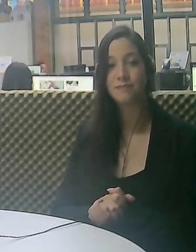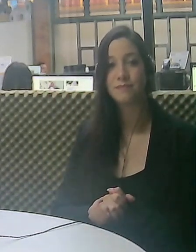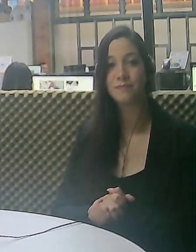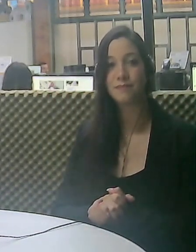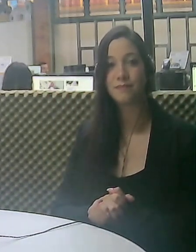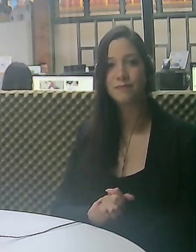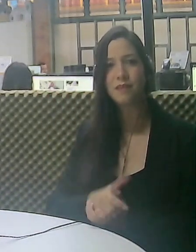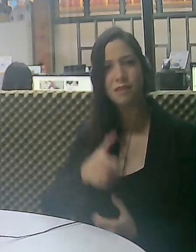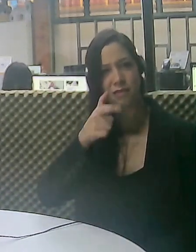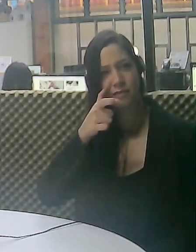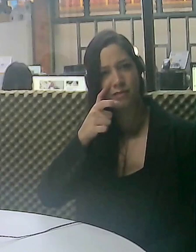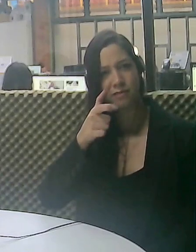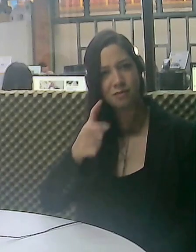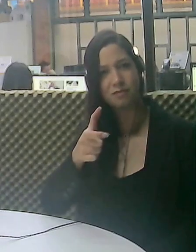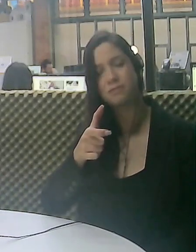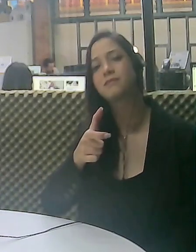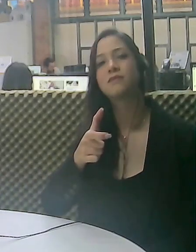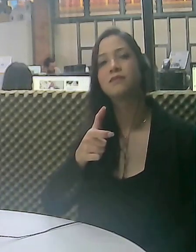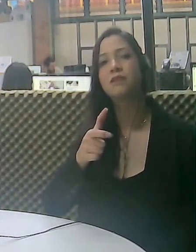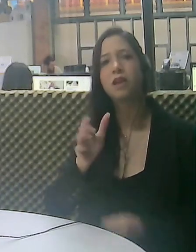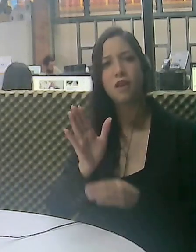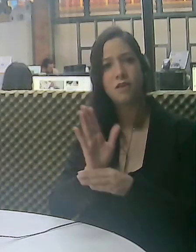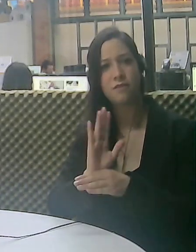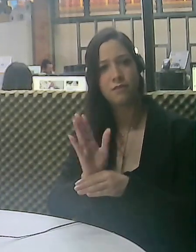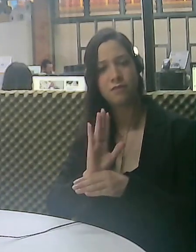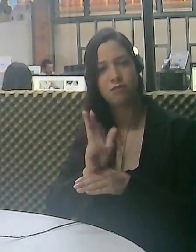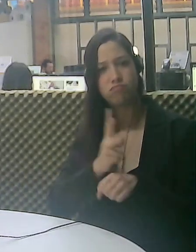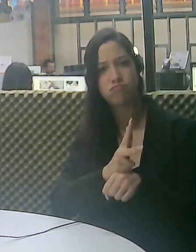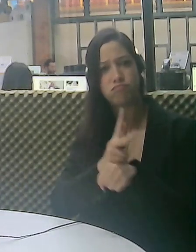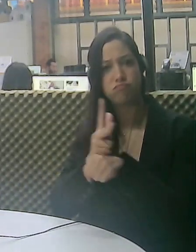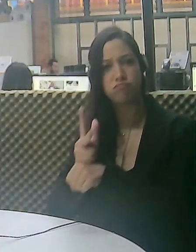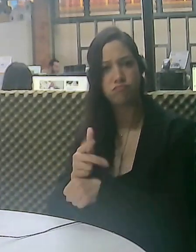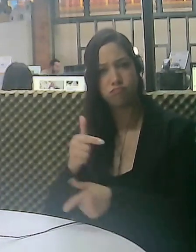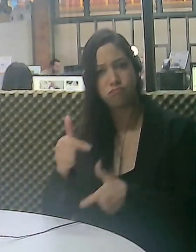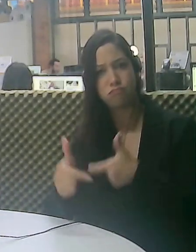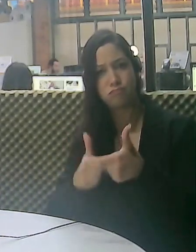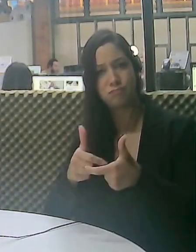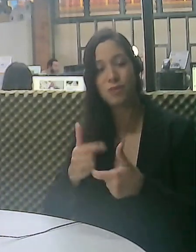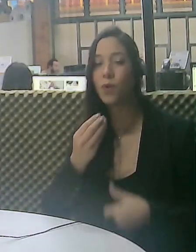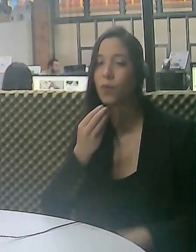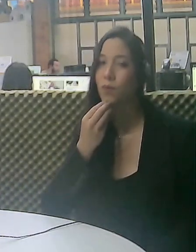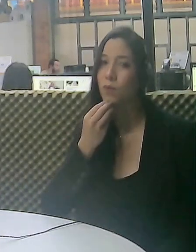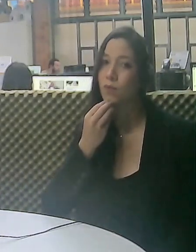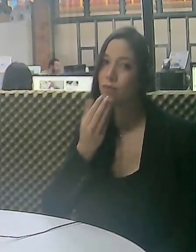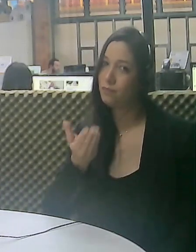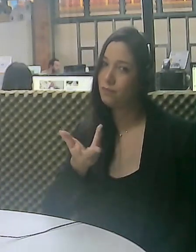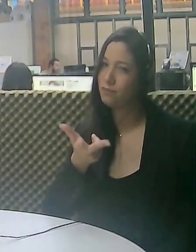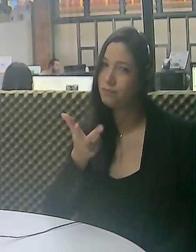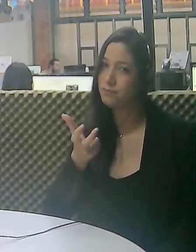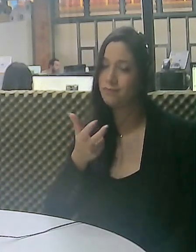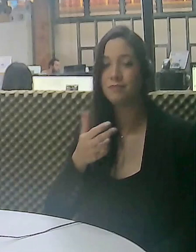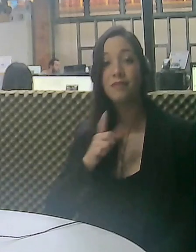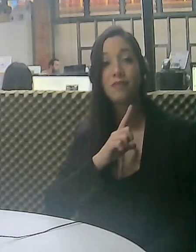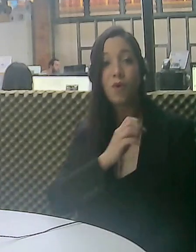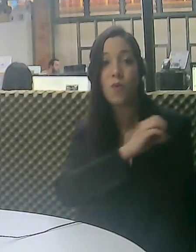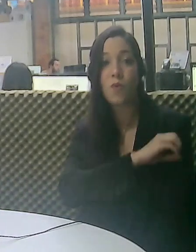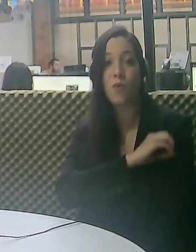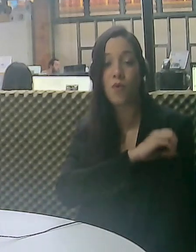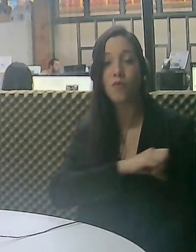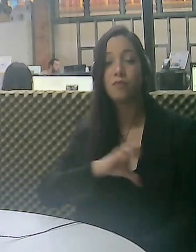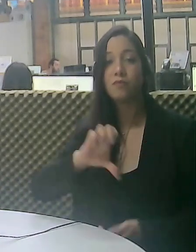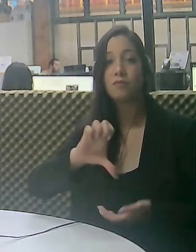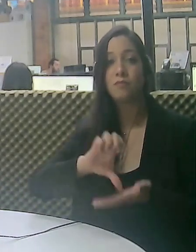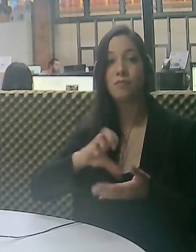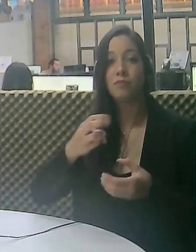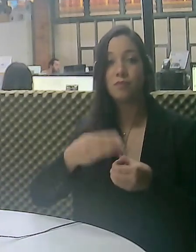Você tem interesse em produção audiovisual? Então não perca essa oportunidade. Participe das oficinas no Centro Municipal